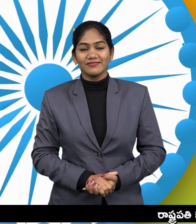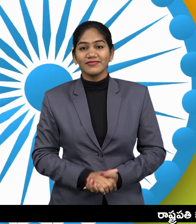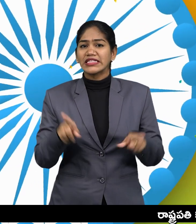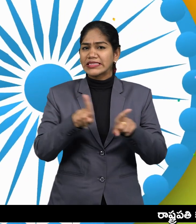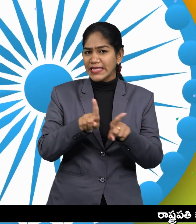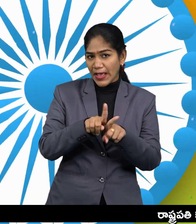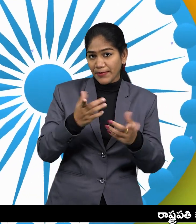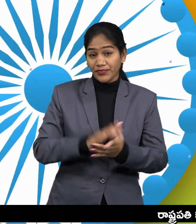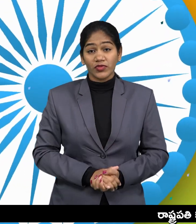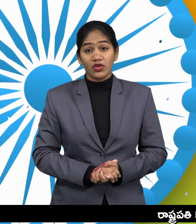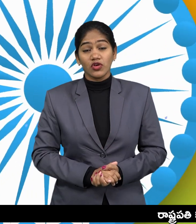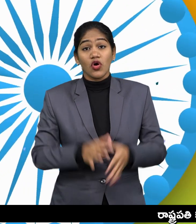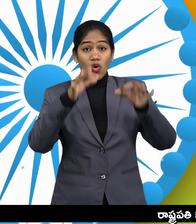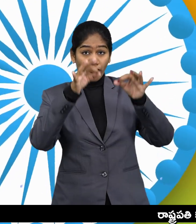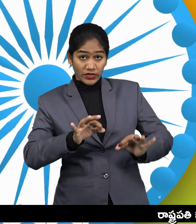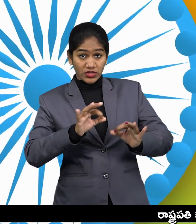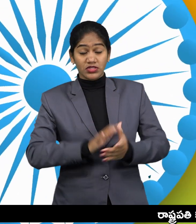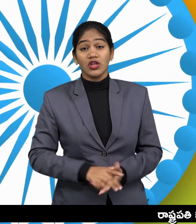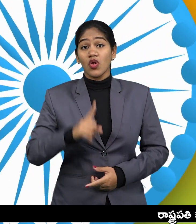రాష్ట్రపతి కంటే కొంచెం దిగువన ఉంటారు.